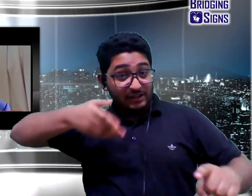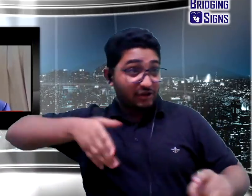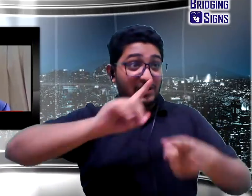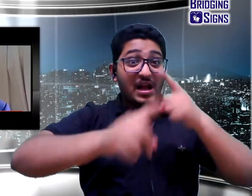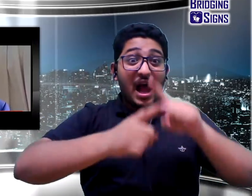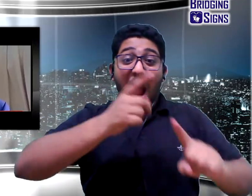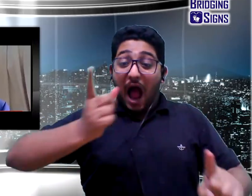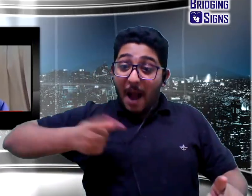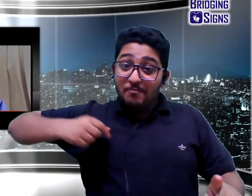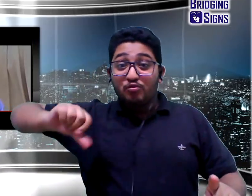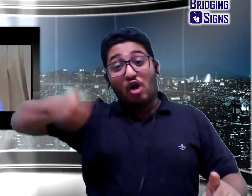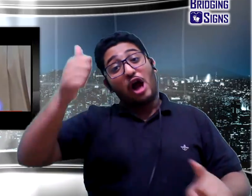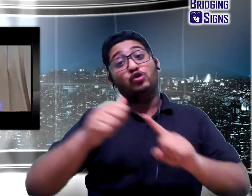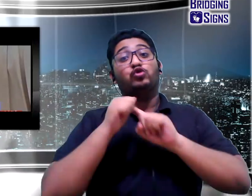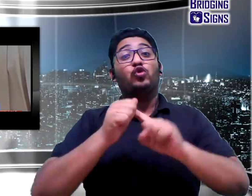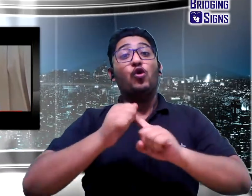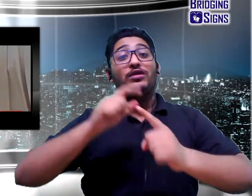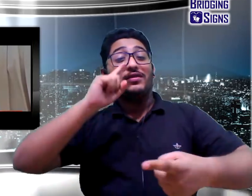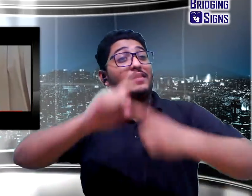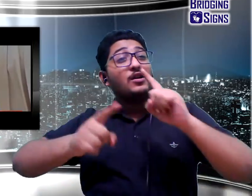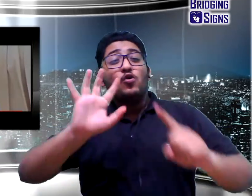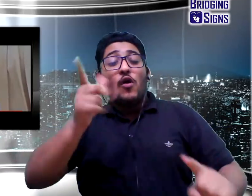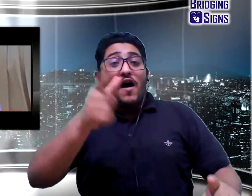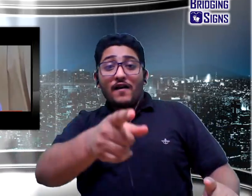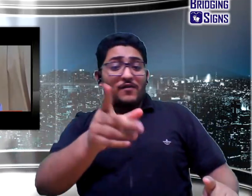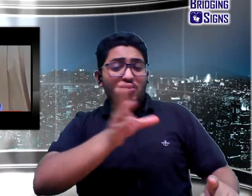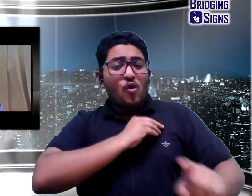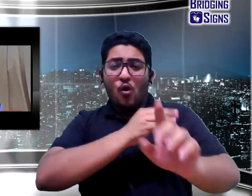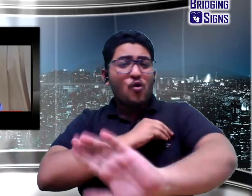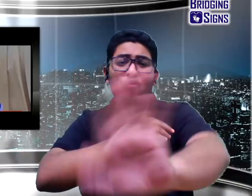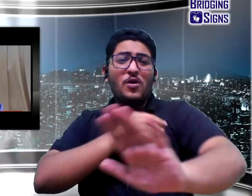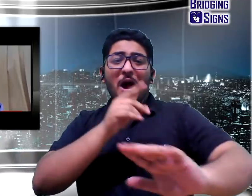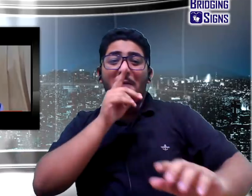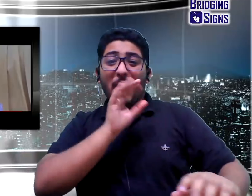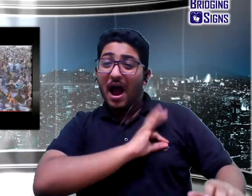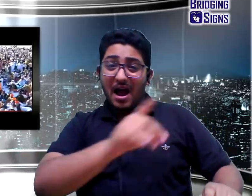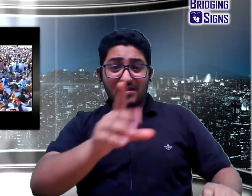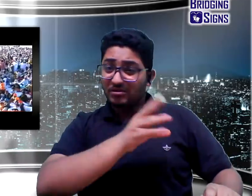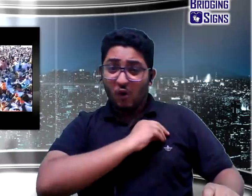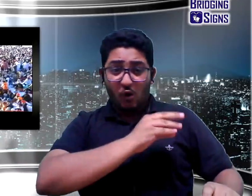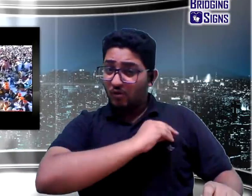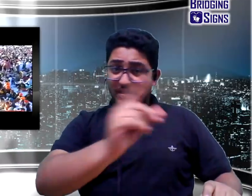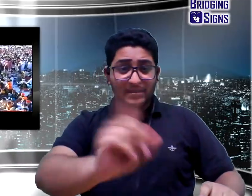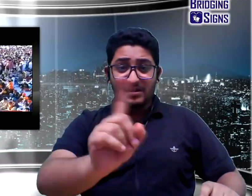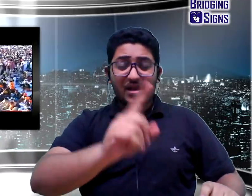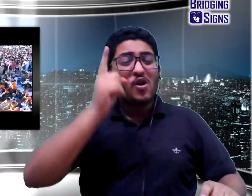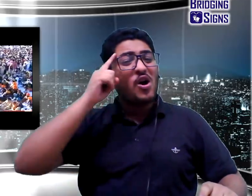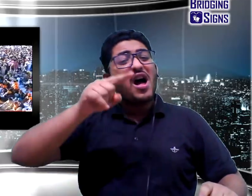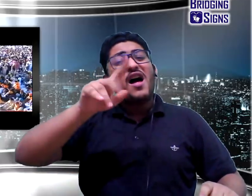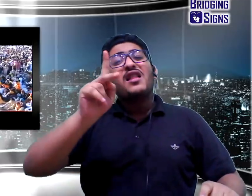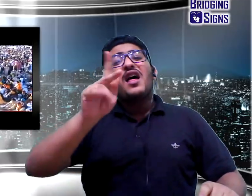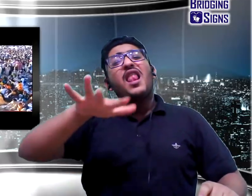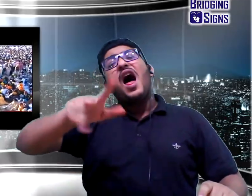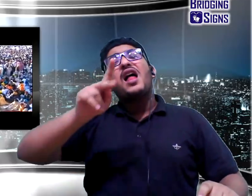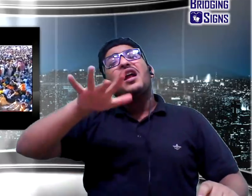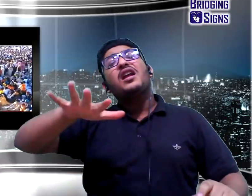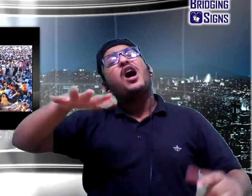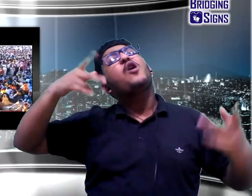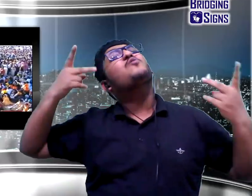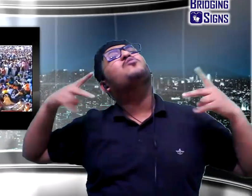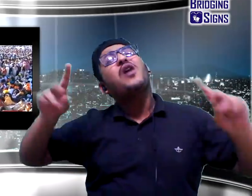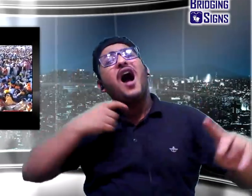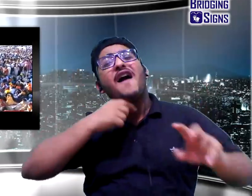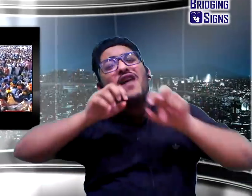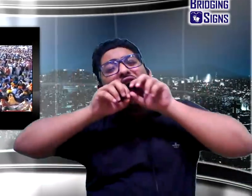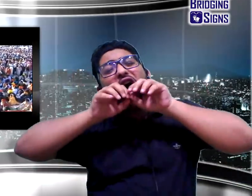कर अपनी जीत करूं। परवाह ना करियो खान साहब, एक एक सिख गुरु साहब ने कहा सवा सवा लख वर्गा, सवा सवा लख वर्गी